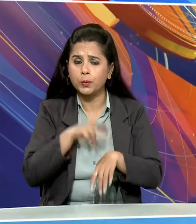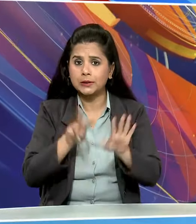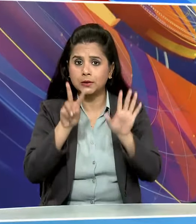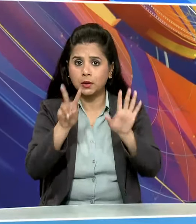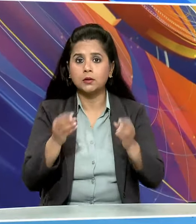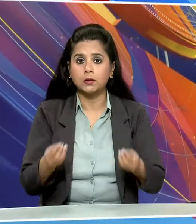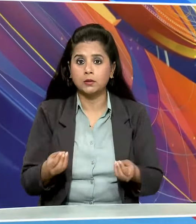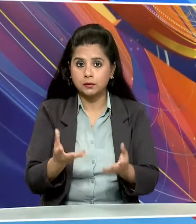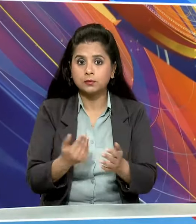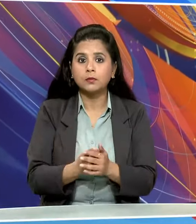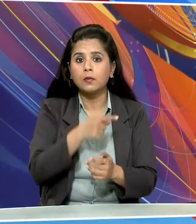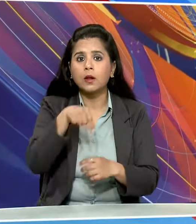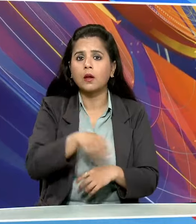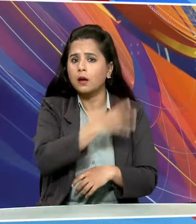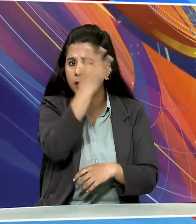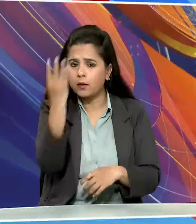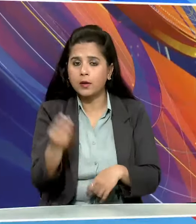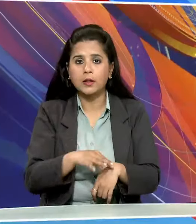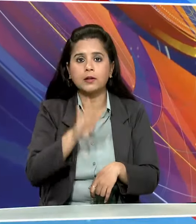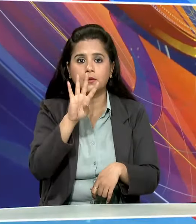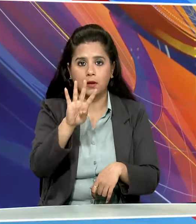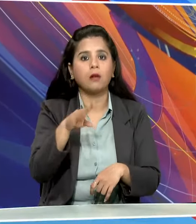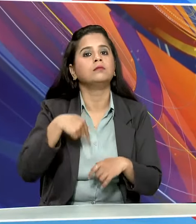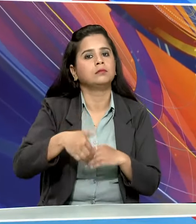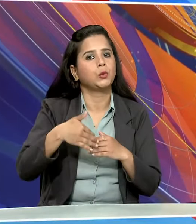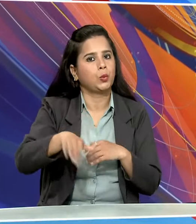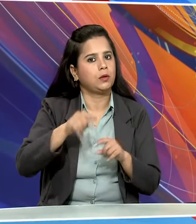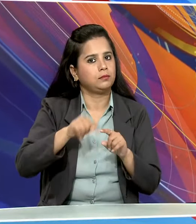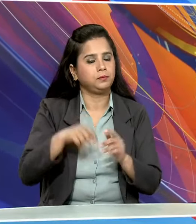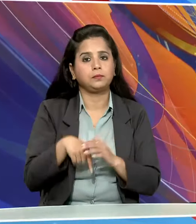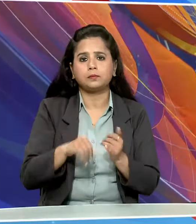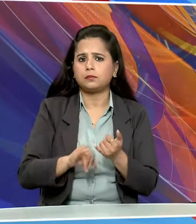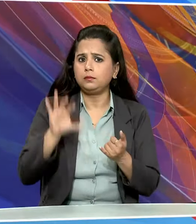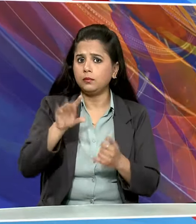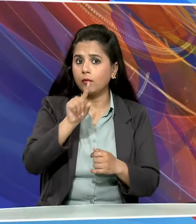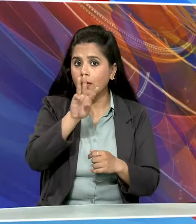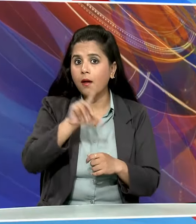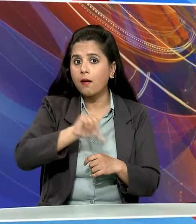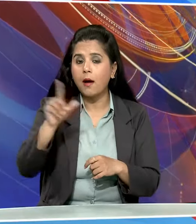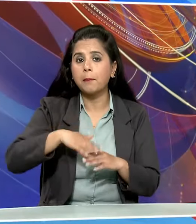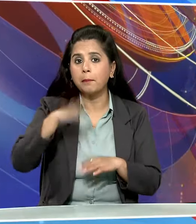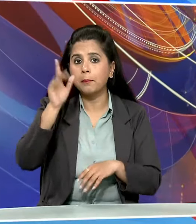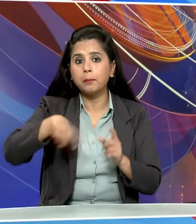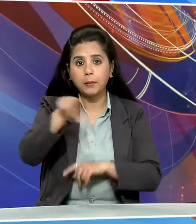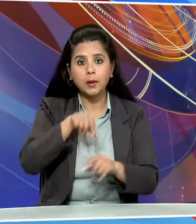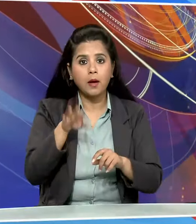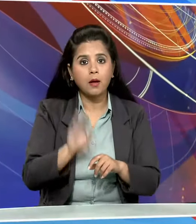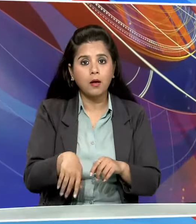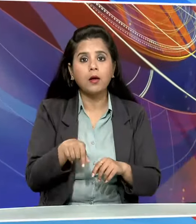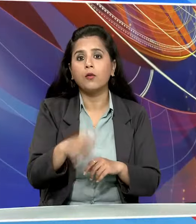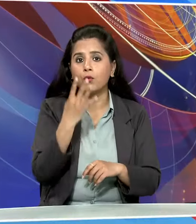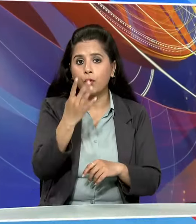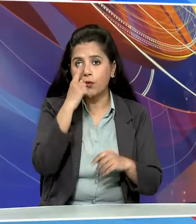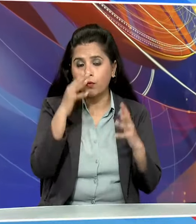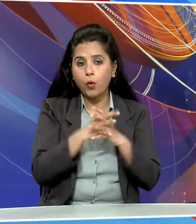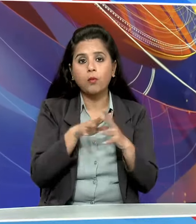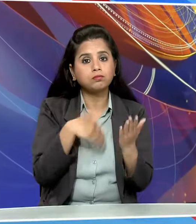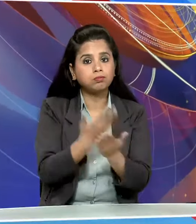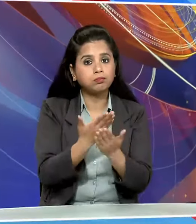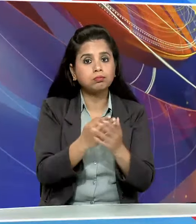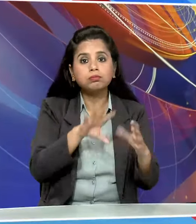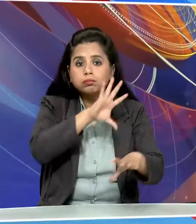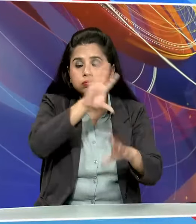शुरू हुआ और ये शाम 4 बजे तक चलेगा। राज्य में 13 लाख से अधिक मतदाता, 4 महिला उम्मीदवार